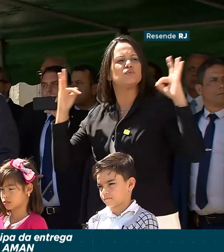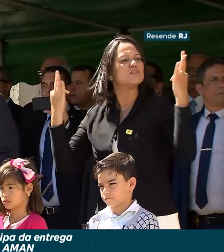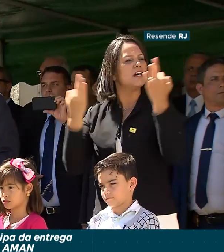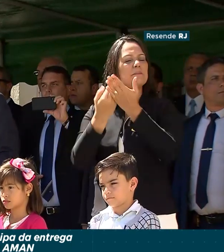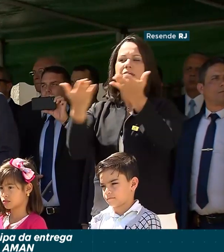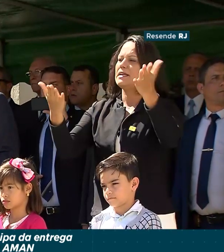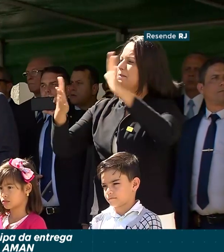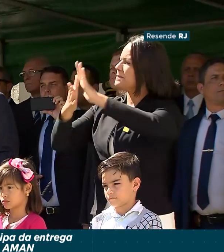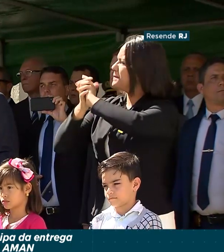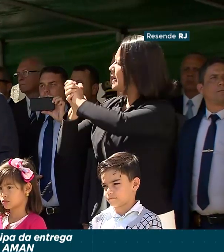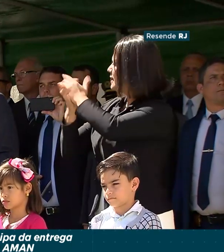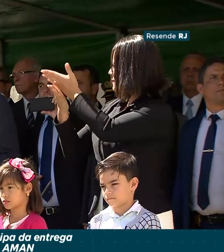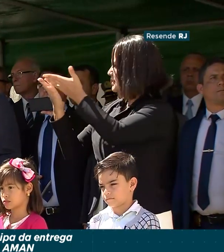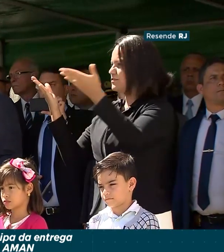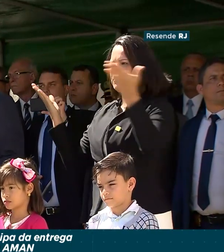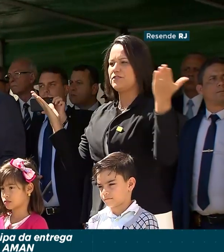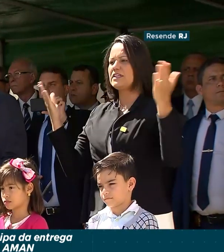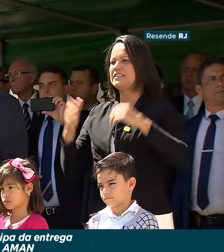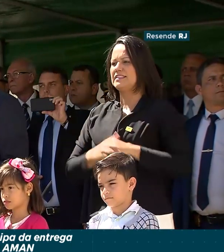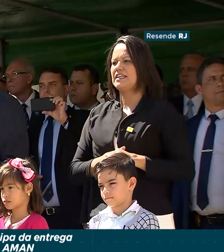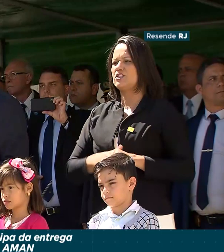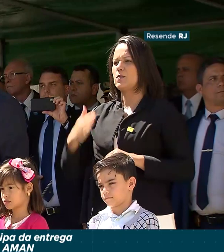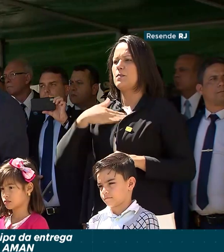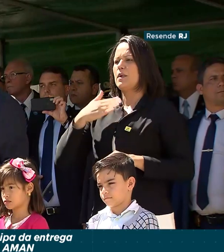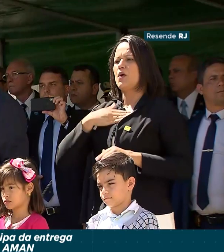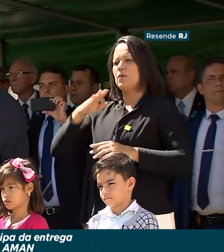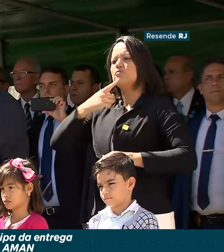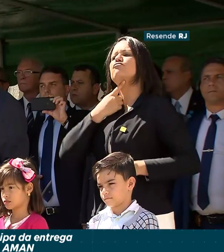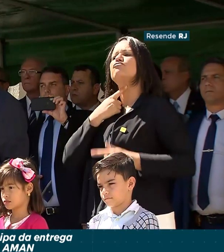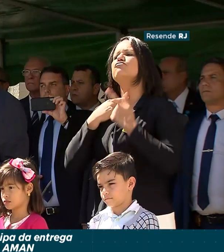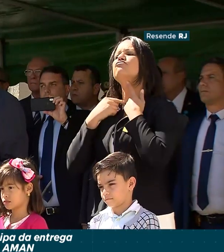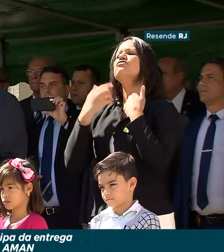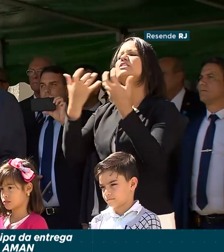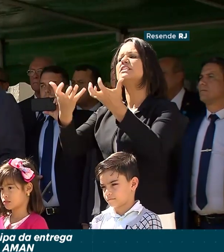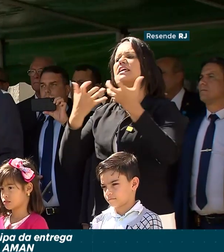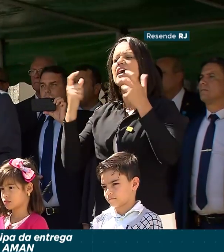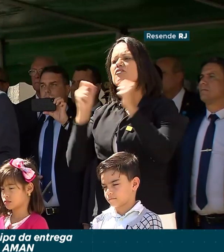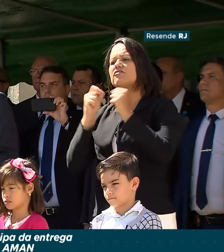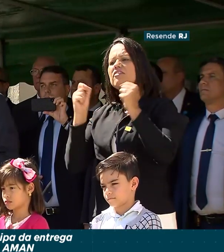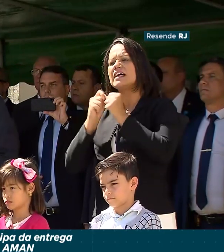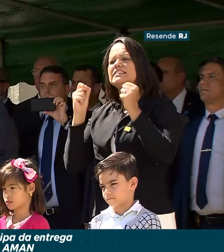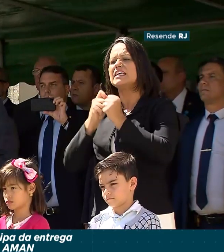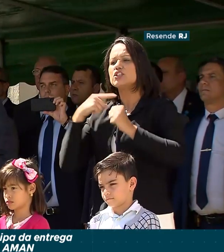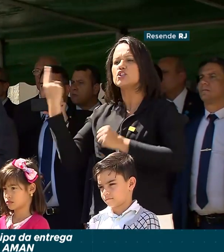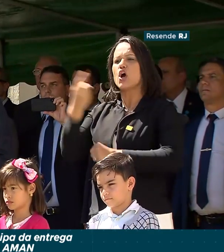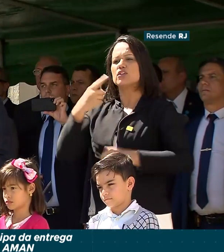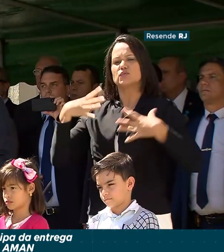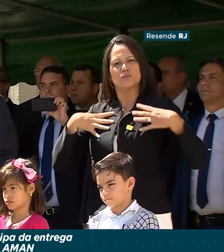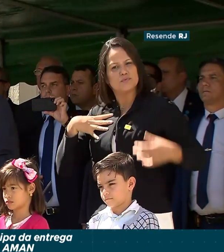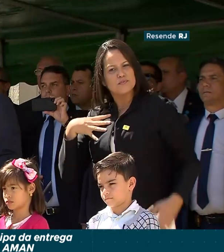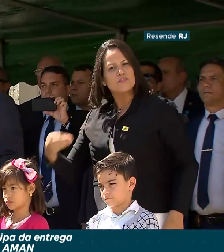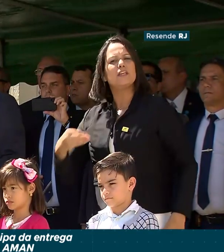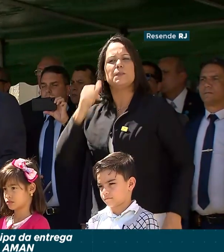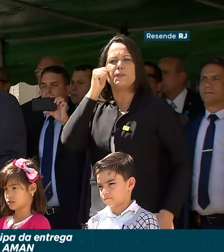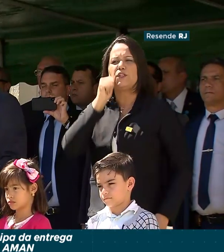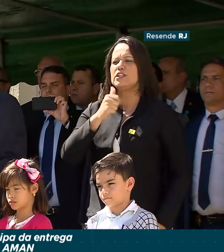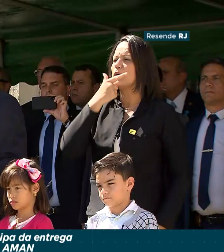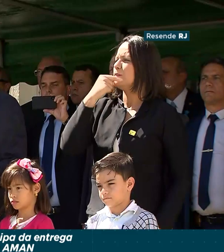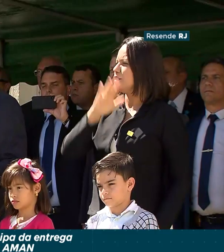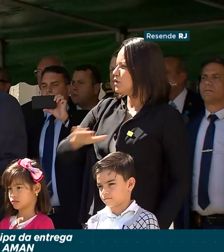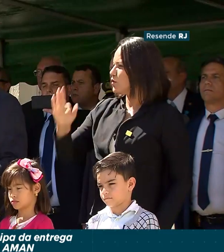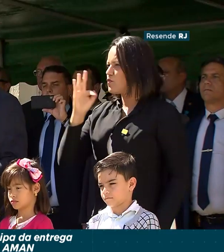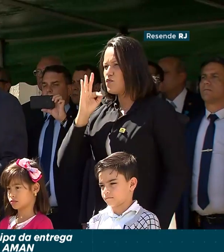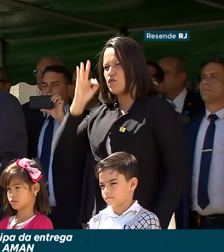familiares, parabéns a todos vocês. O meu maior desejo é fazer com que os nossos filhos e filhas,